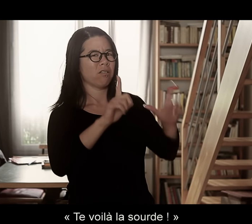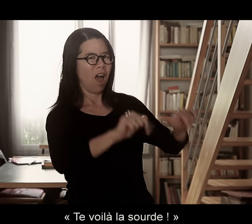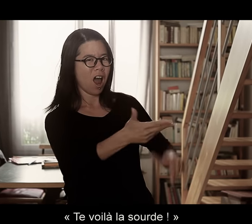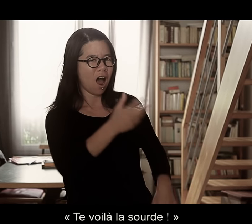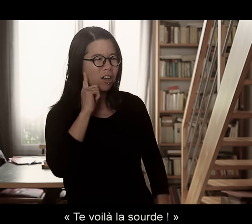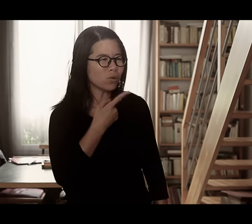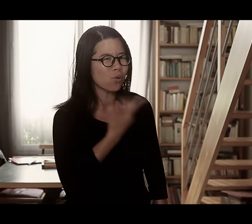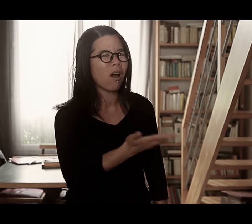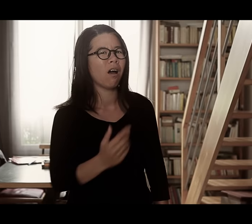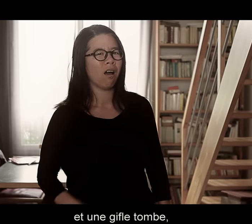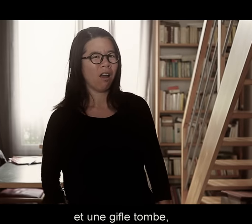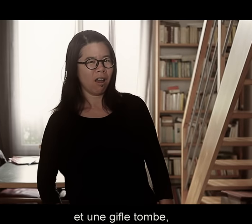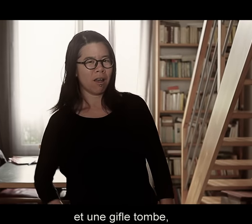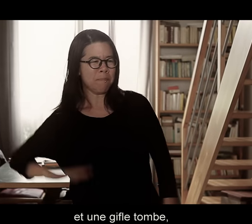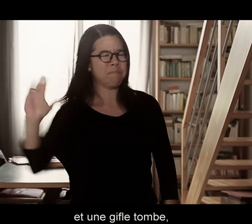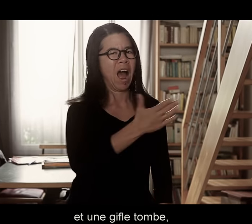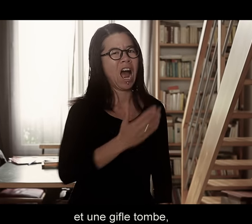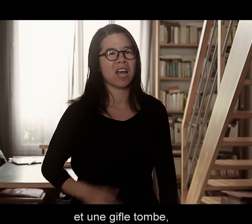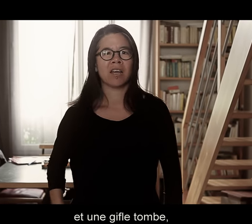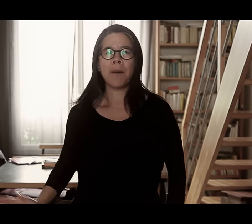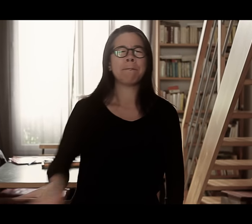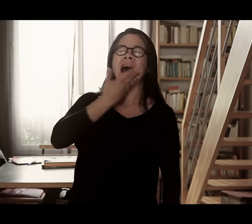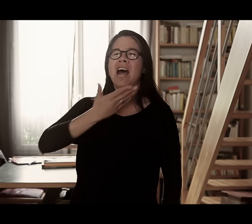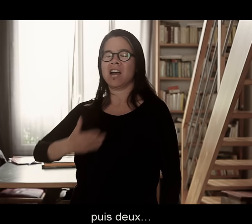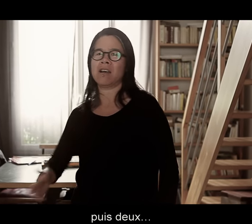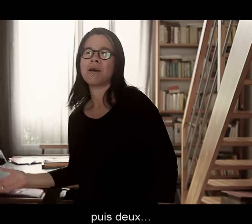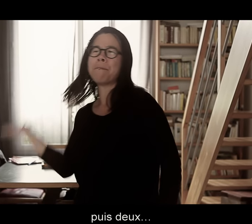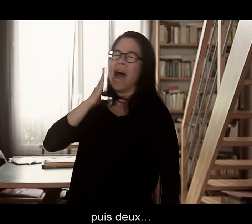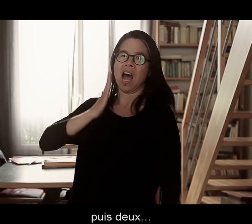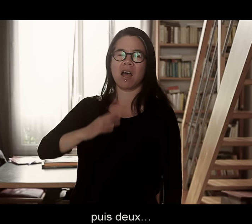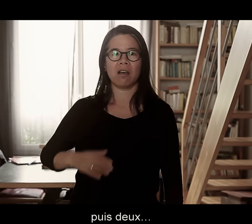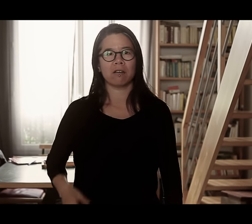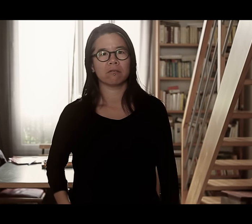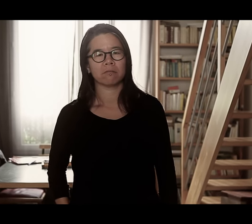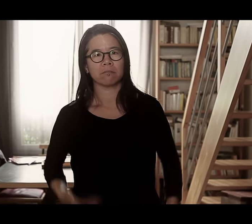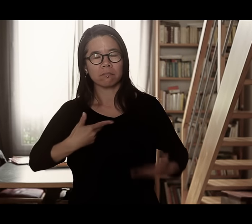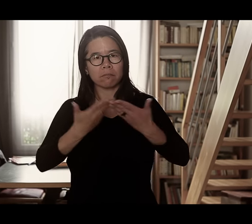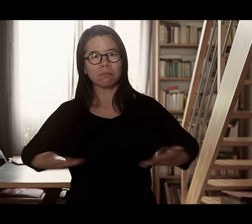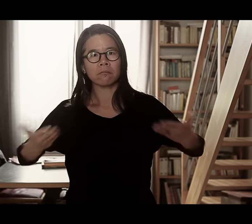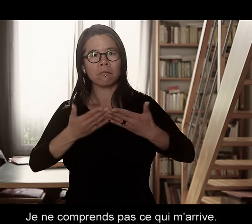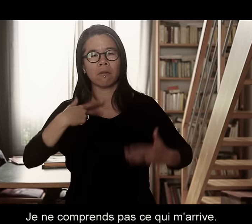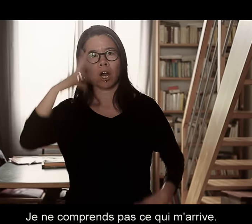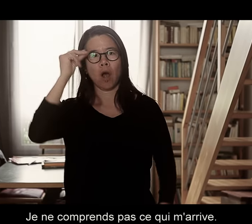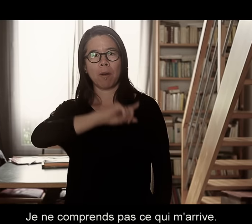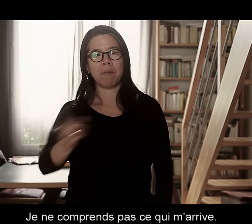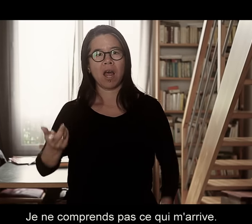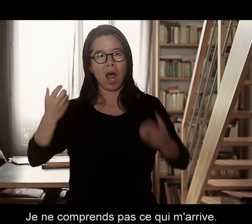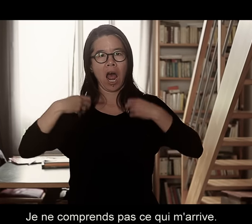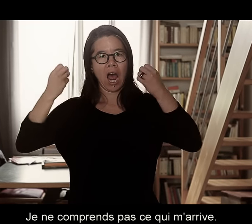sourde !» Et une gifle tombe, puis deux. Je ne comprends pas ce qui